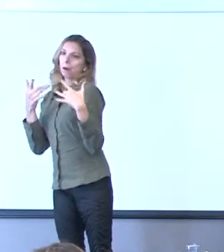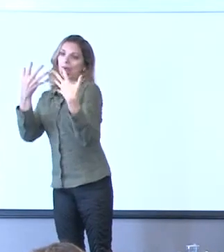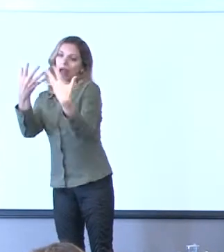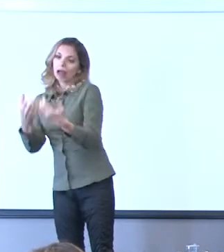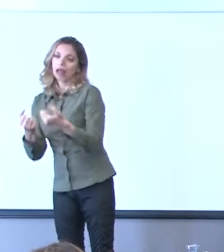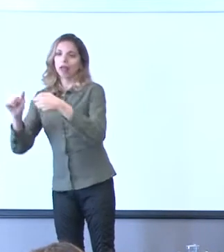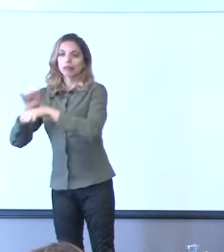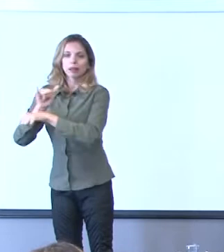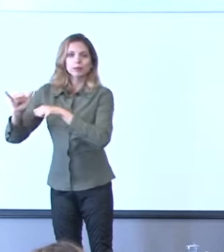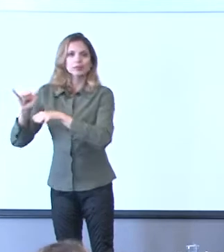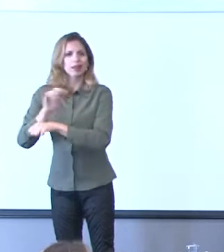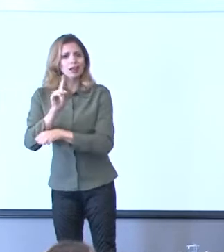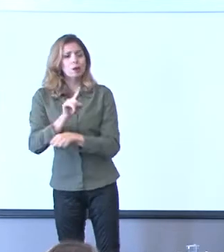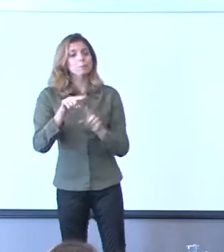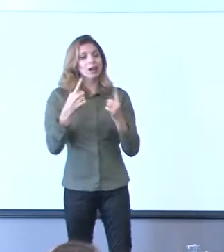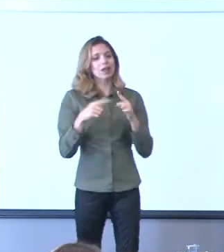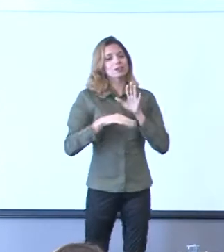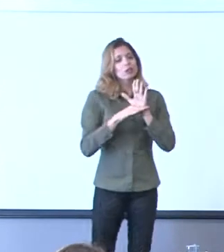Eda para